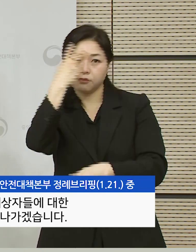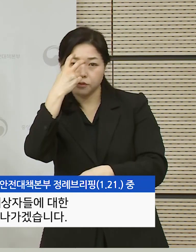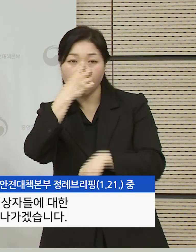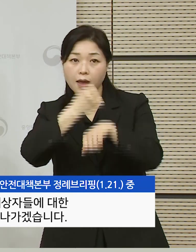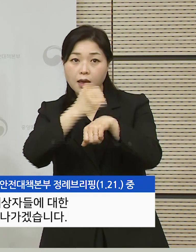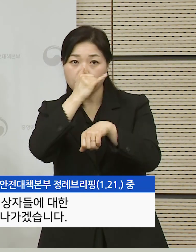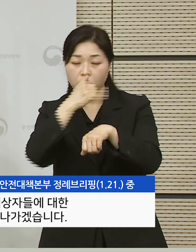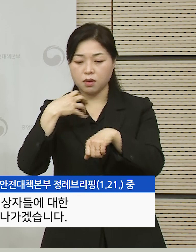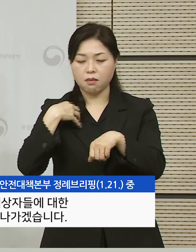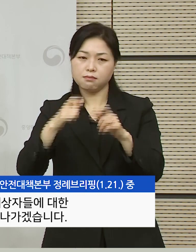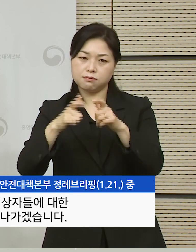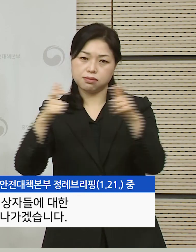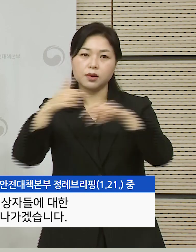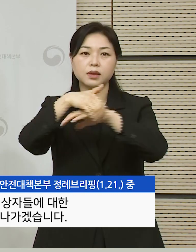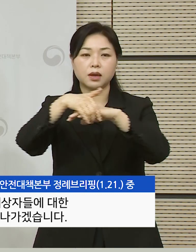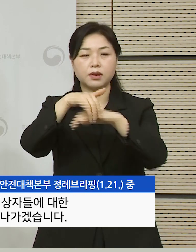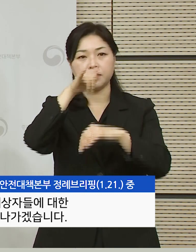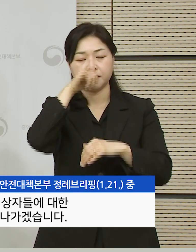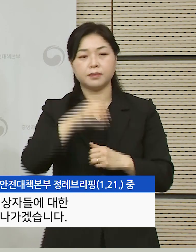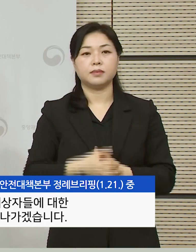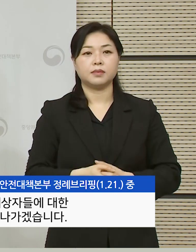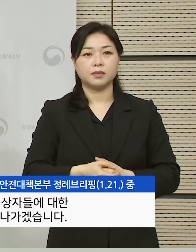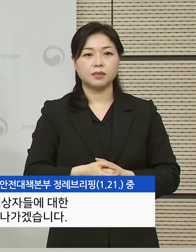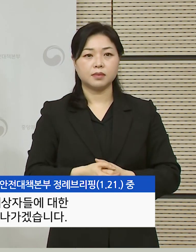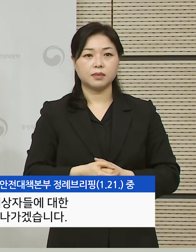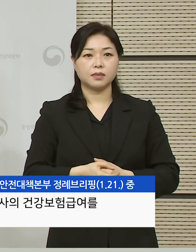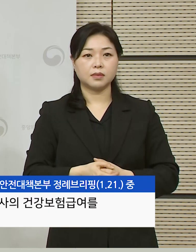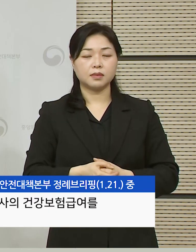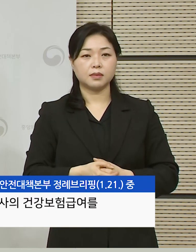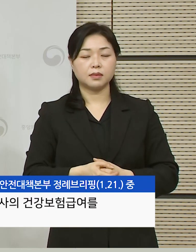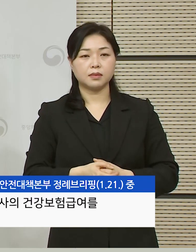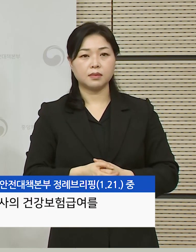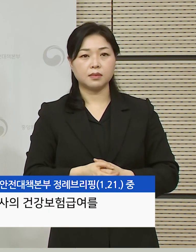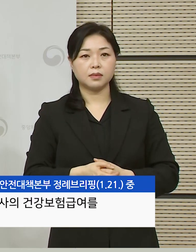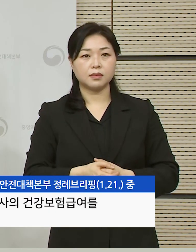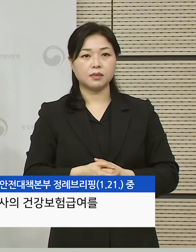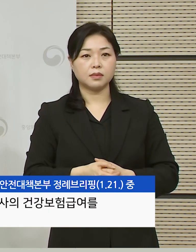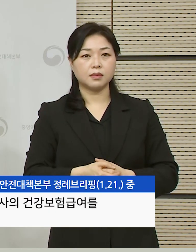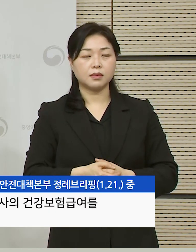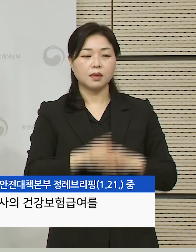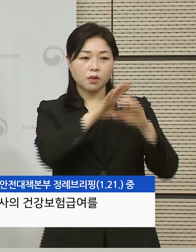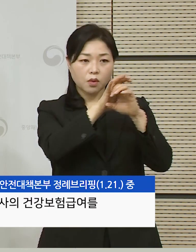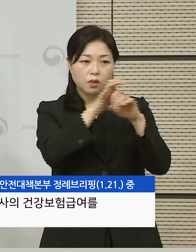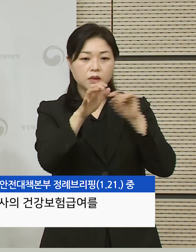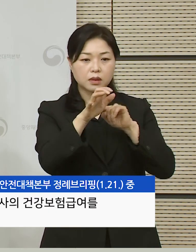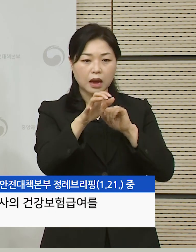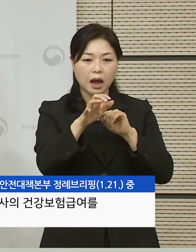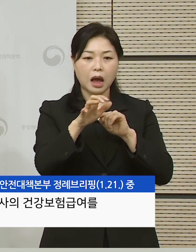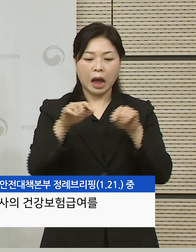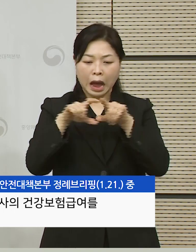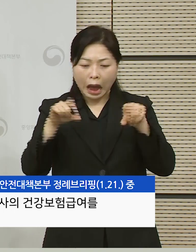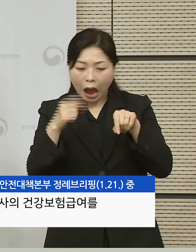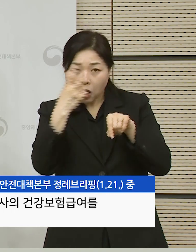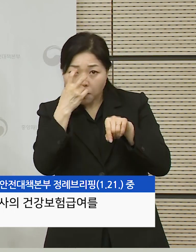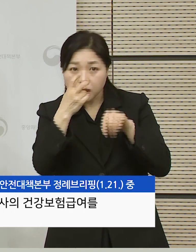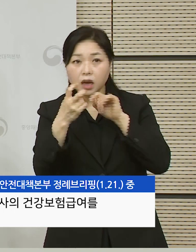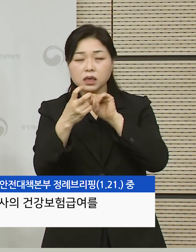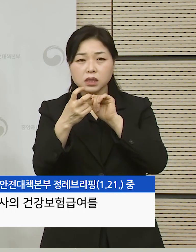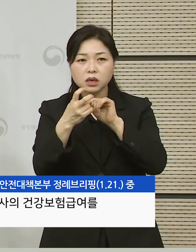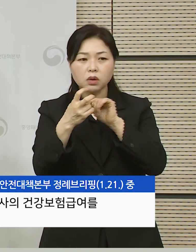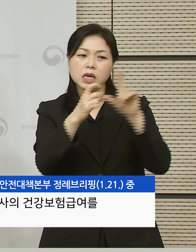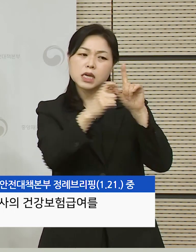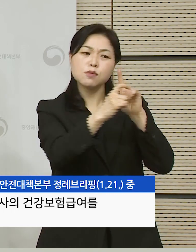되고 계속 역할을 확대해 나가겠습니다. 이를 위해 한정적으로 인정되던 코로나